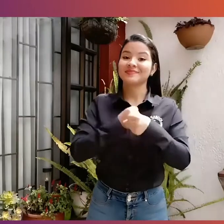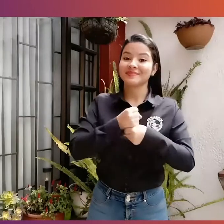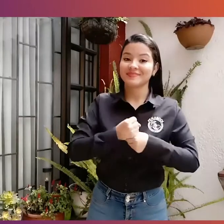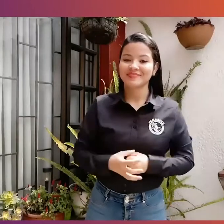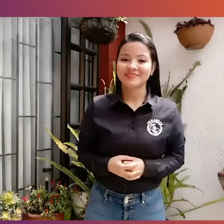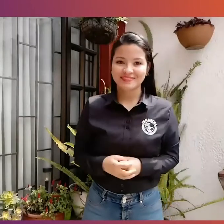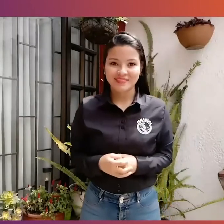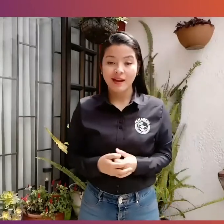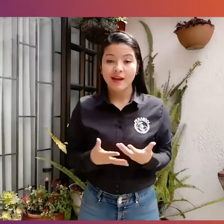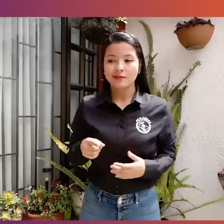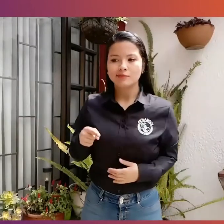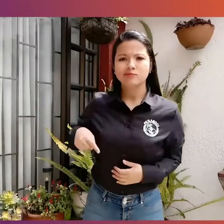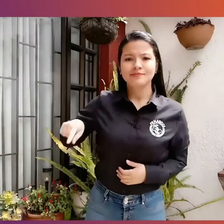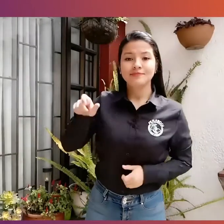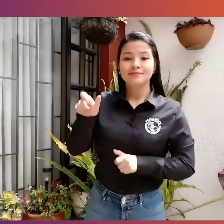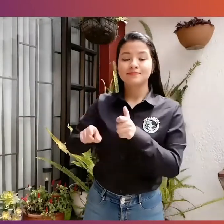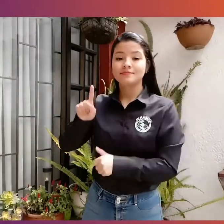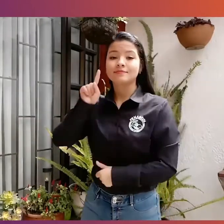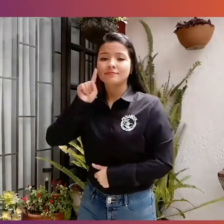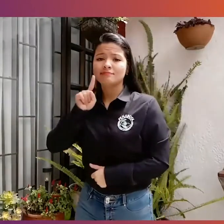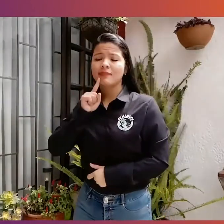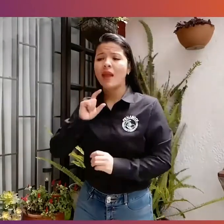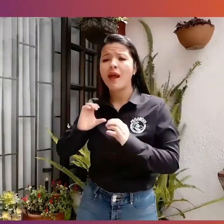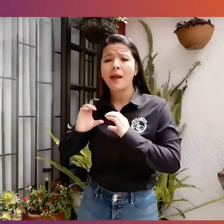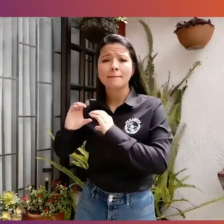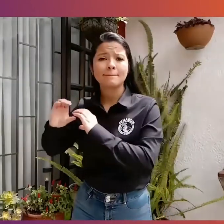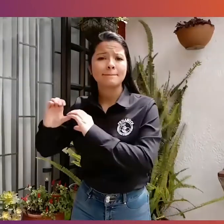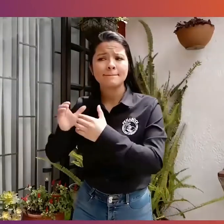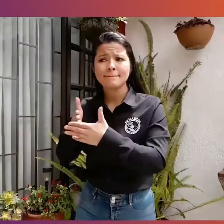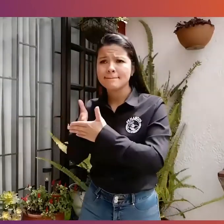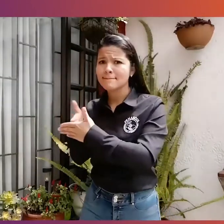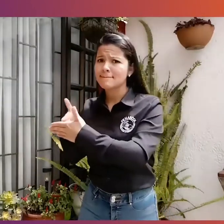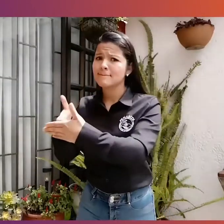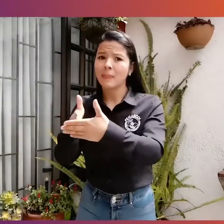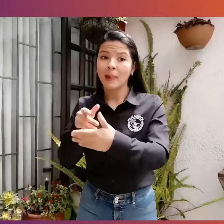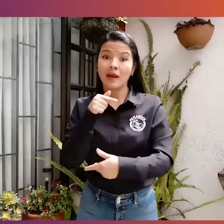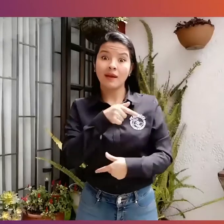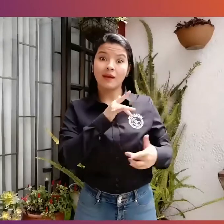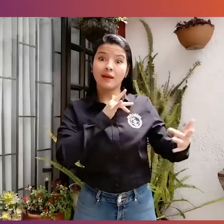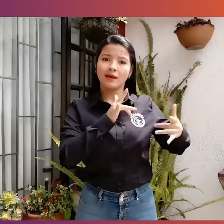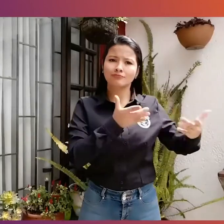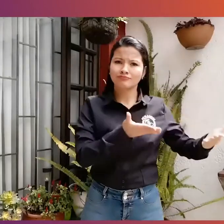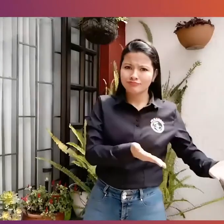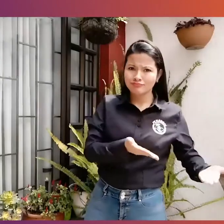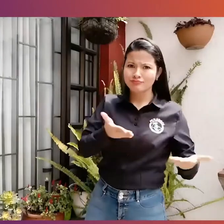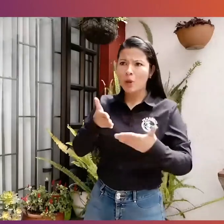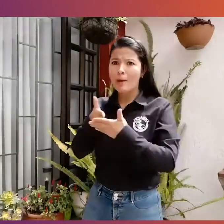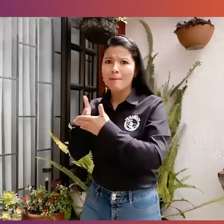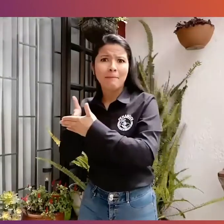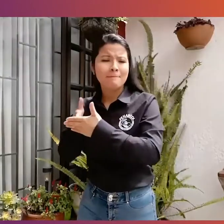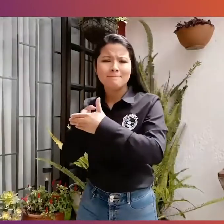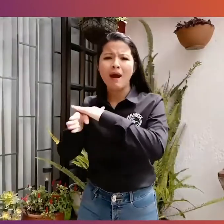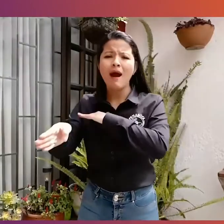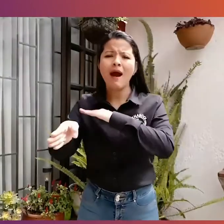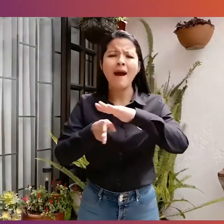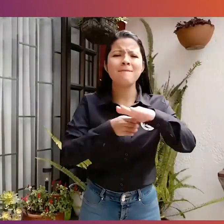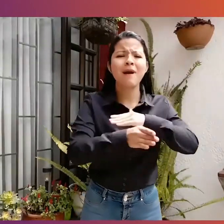La comunidad sorda siempre se enfrentó a barreras comunicativas, que gracias al centro de relevo han ido desapareciendo, dando